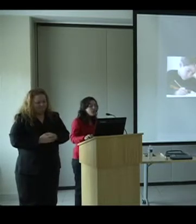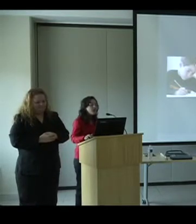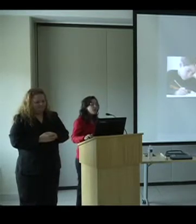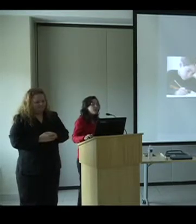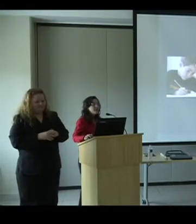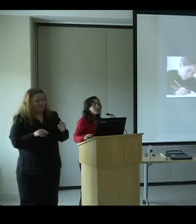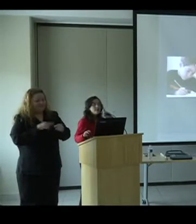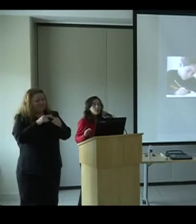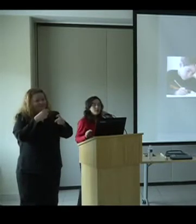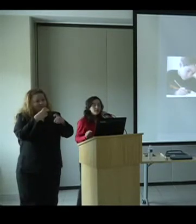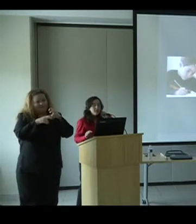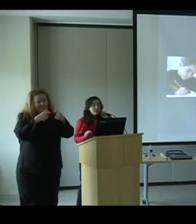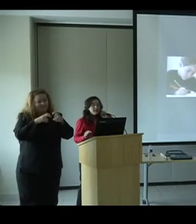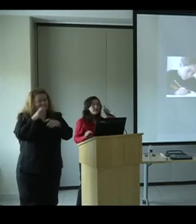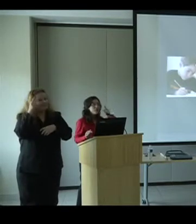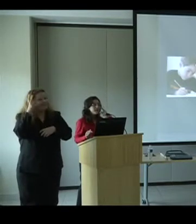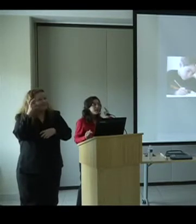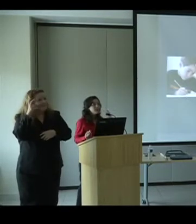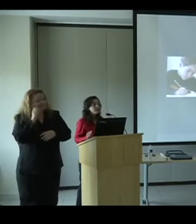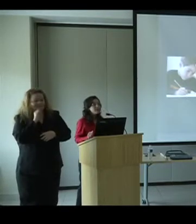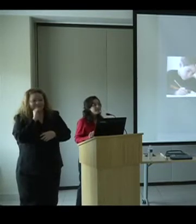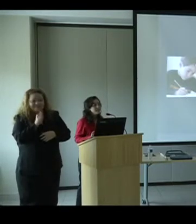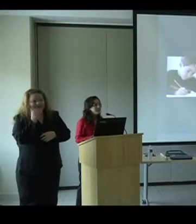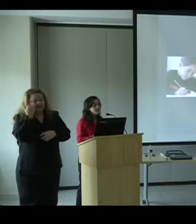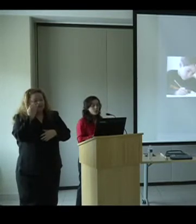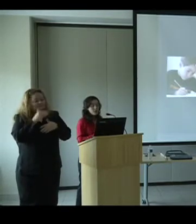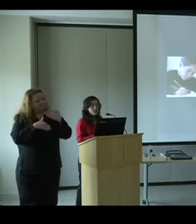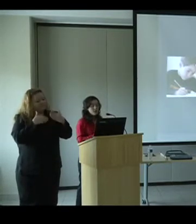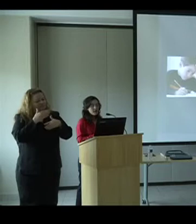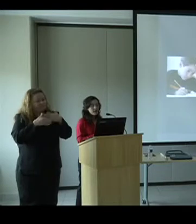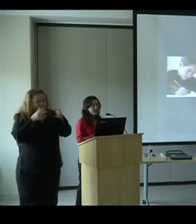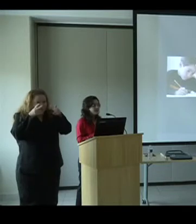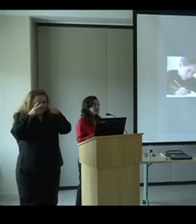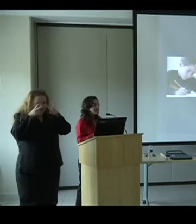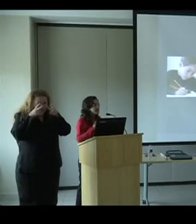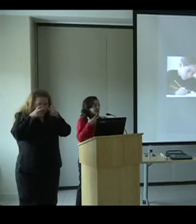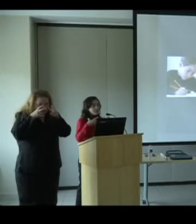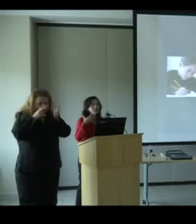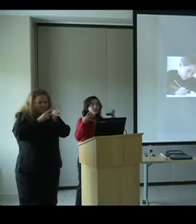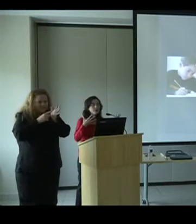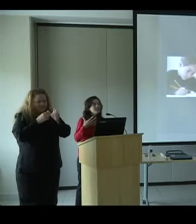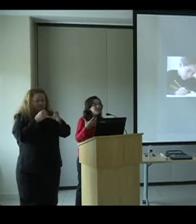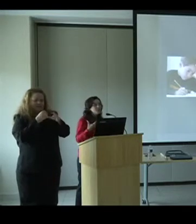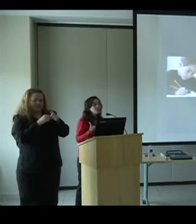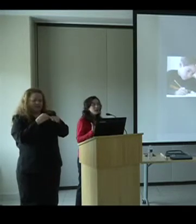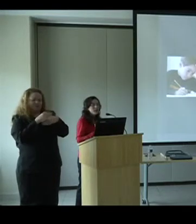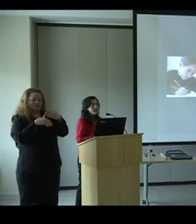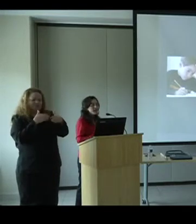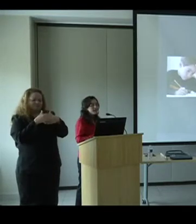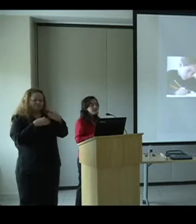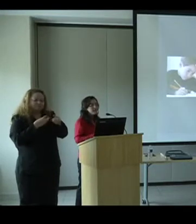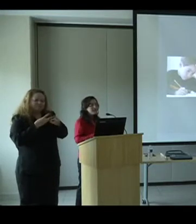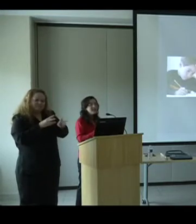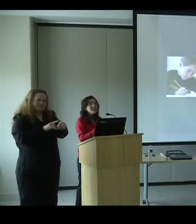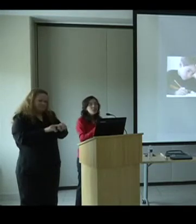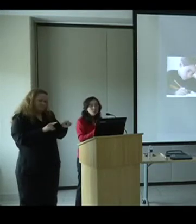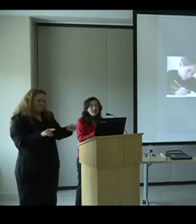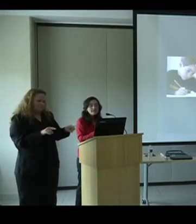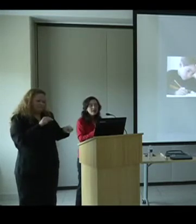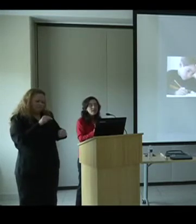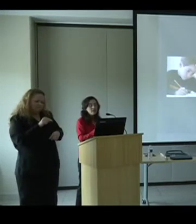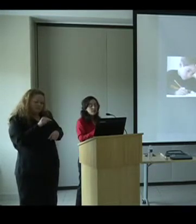cuando la dificultad no es auditiva sino es en el procesamiento visual es decir el cerebro está procesando de una manera diferente